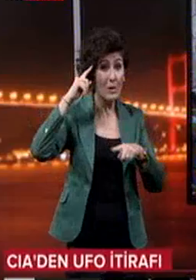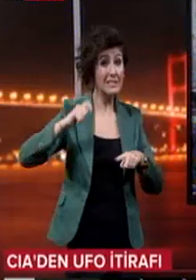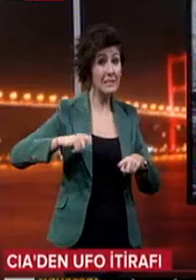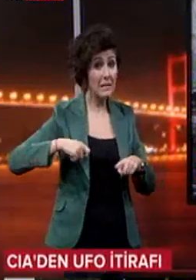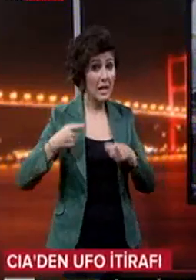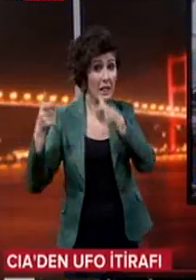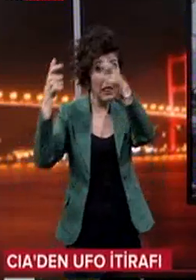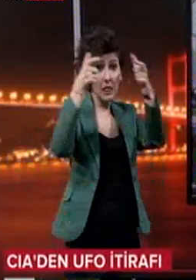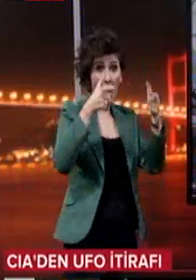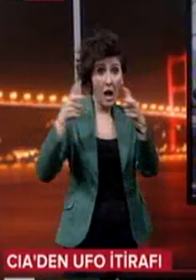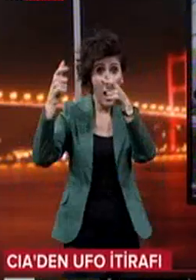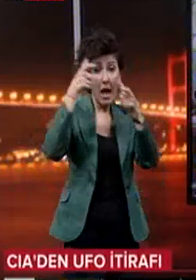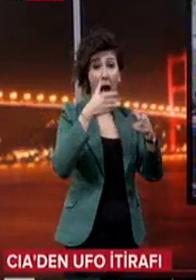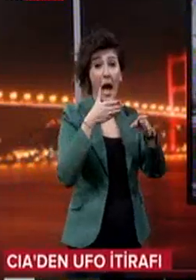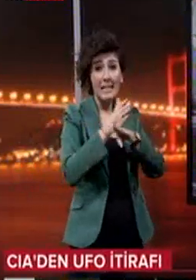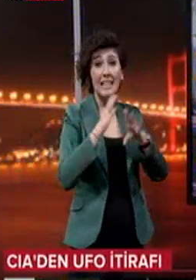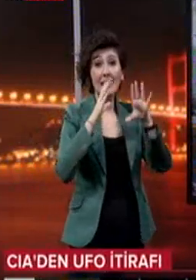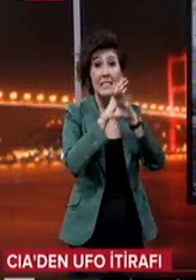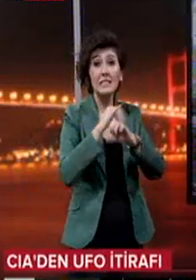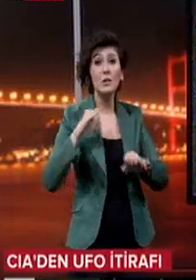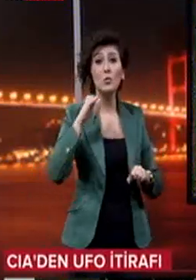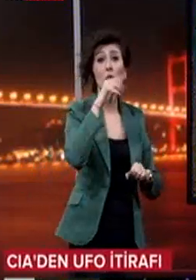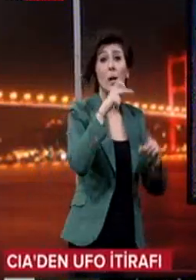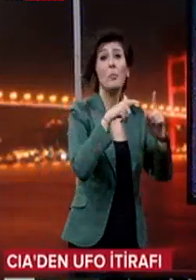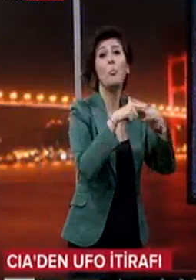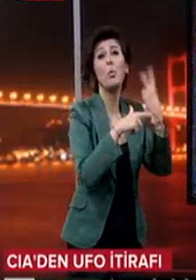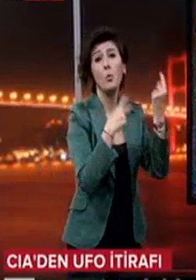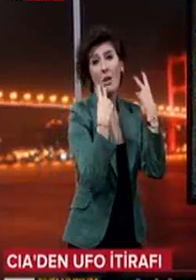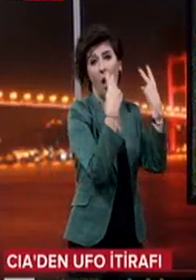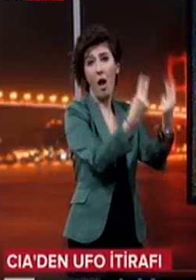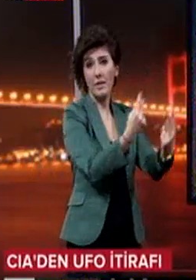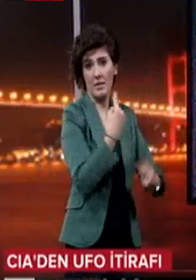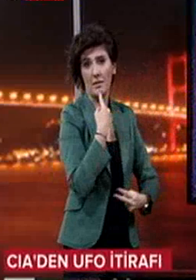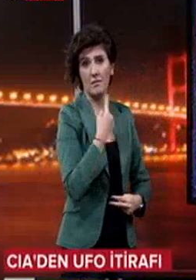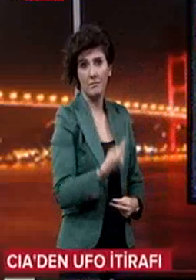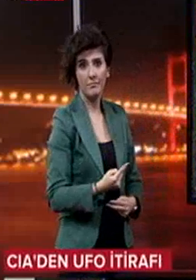uçan dairelerin aslında gizli uçak projelerine ait olduğunu belirtti.